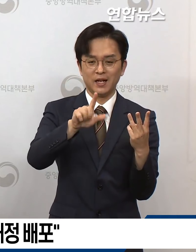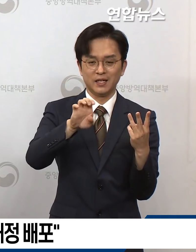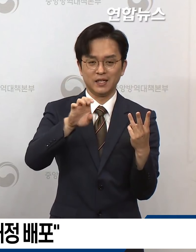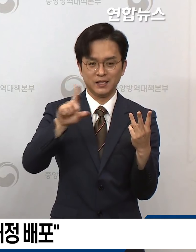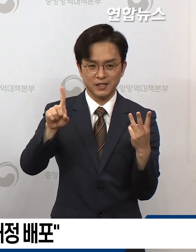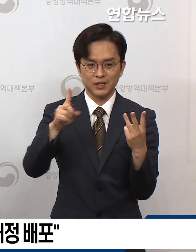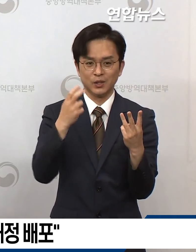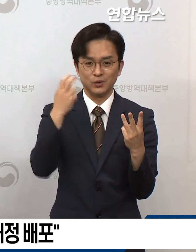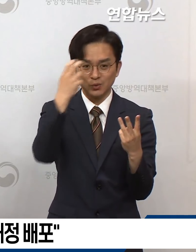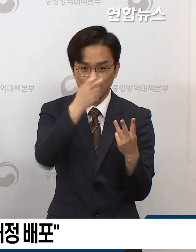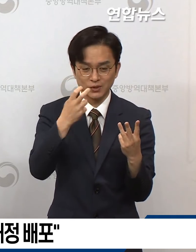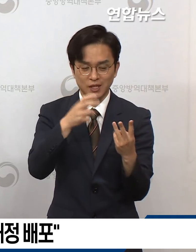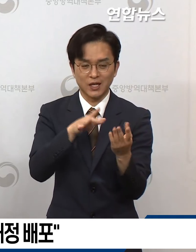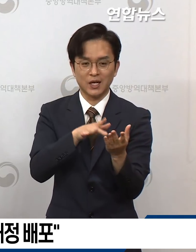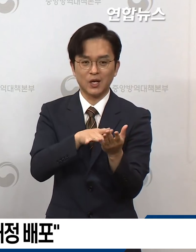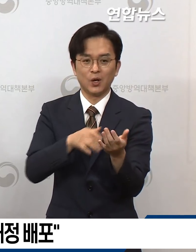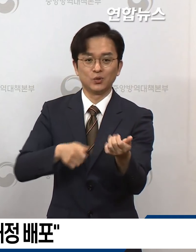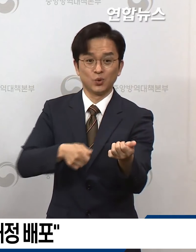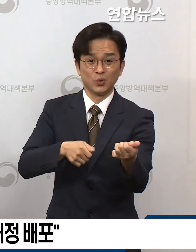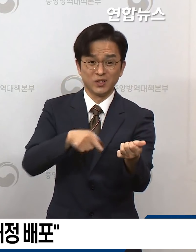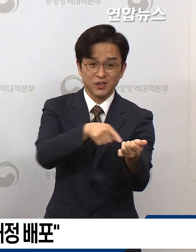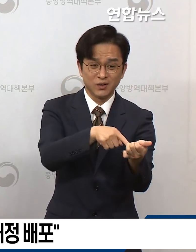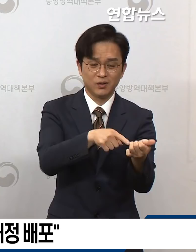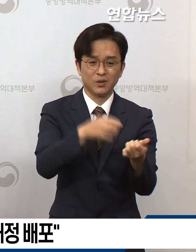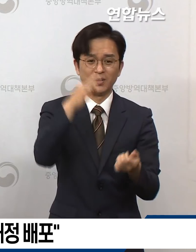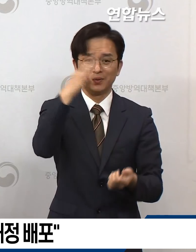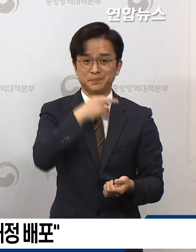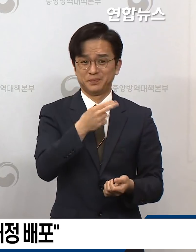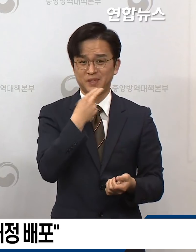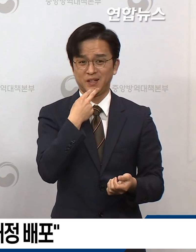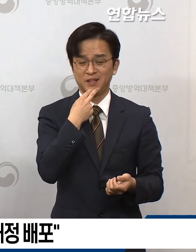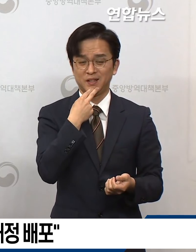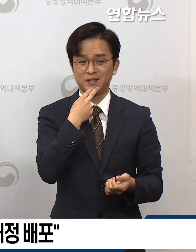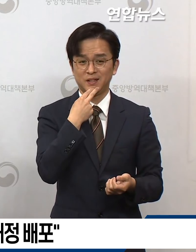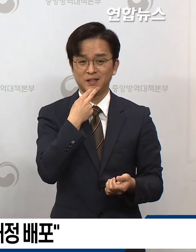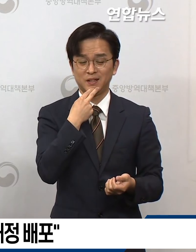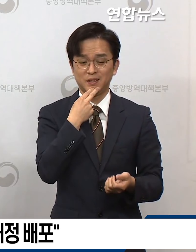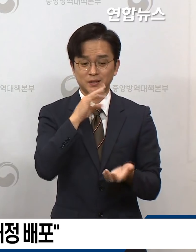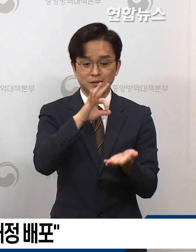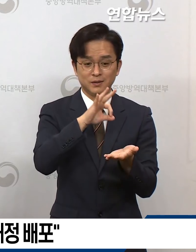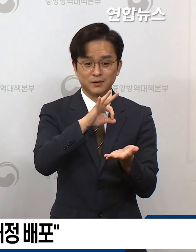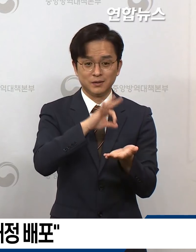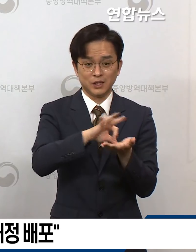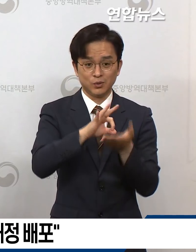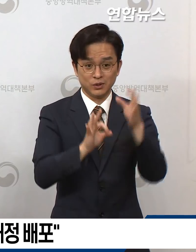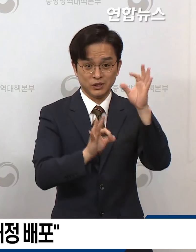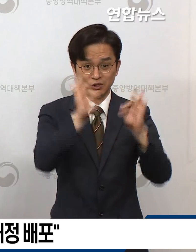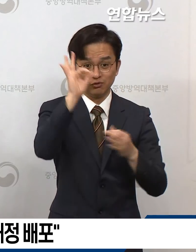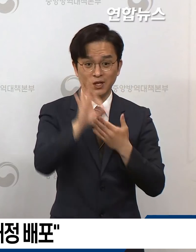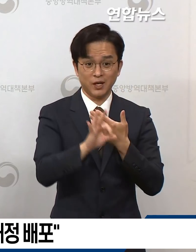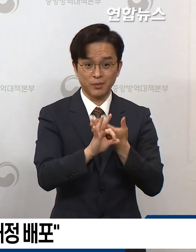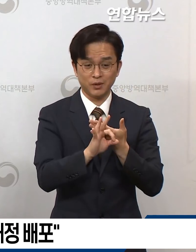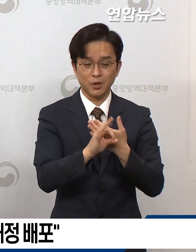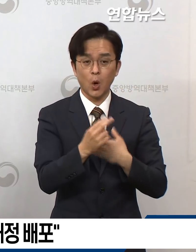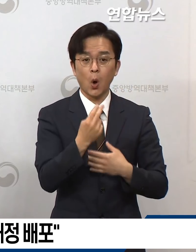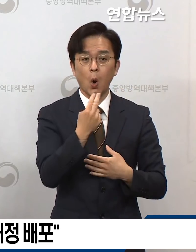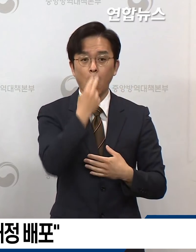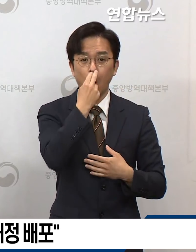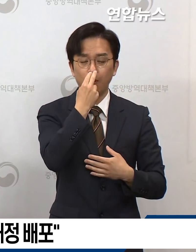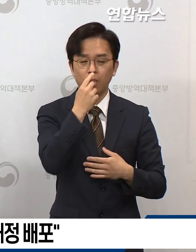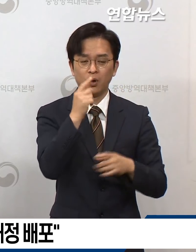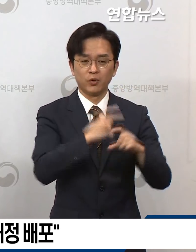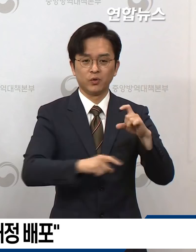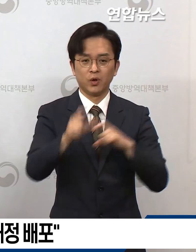방법은 효과가 검증이 되지 않았고, 잘못 사용할 경우에는 피부, 호흡기를 자극하거나